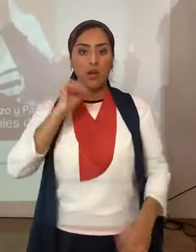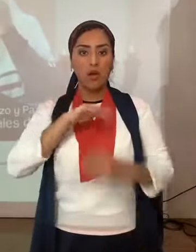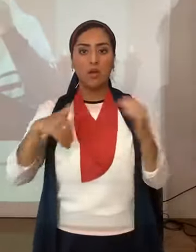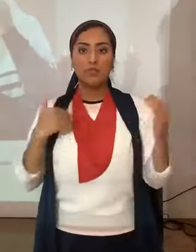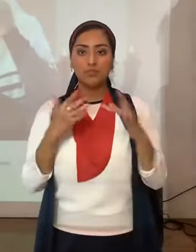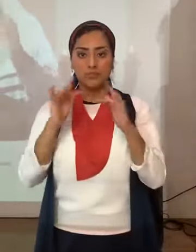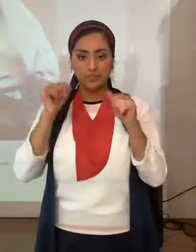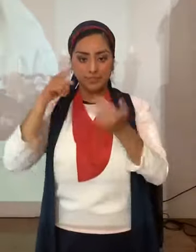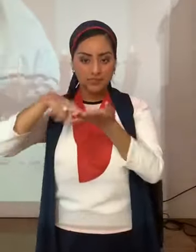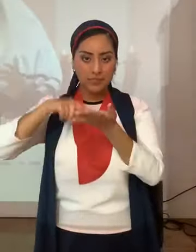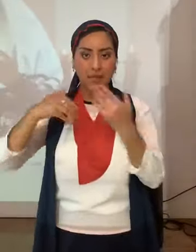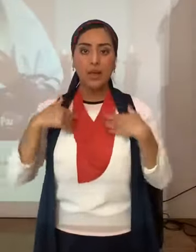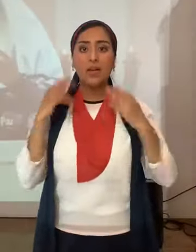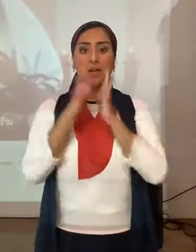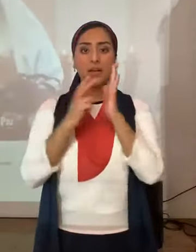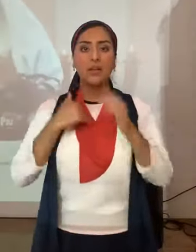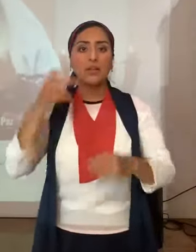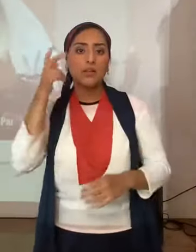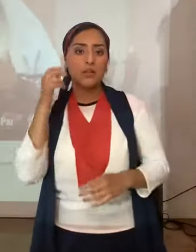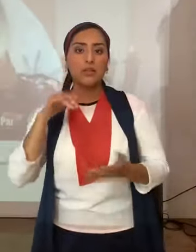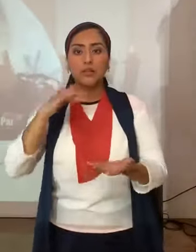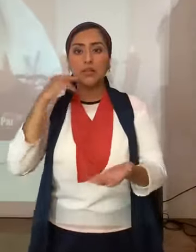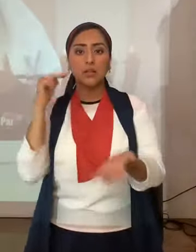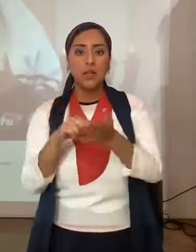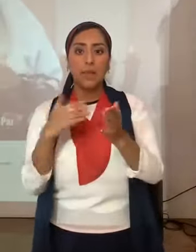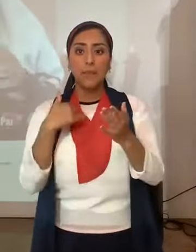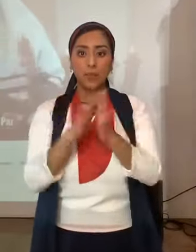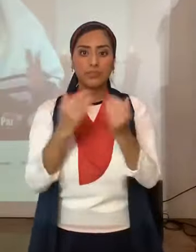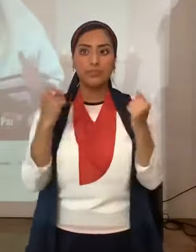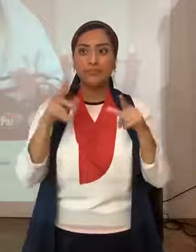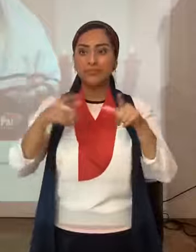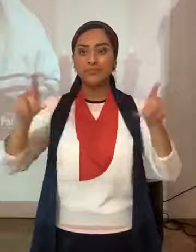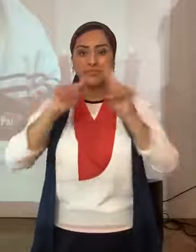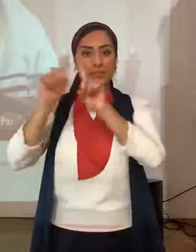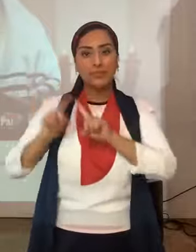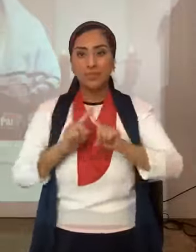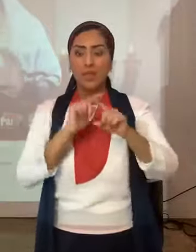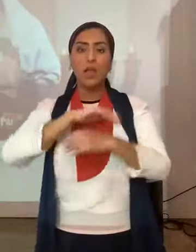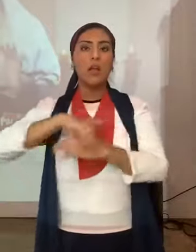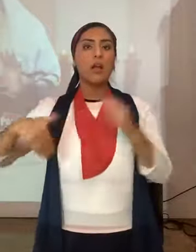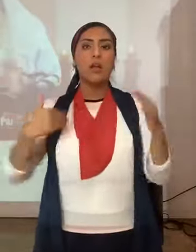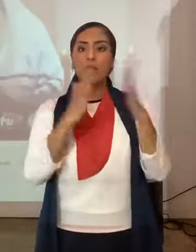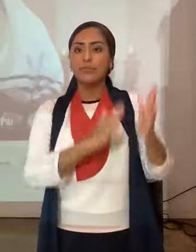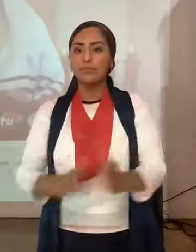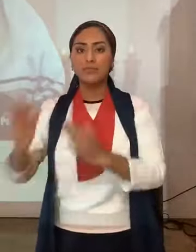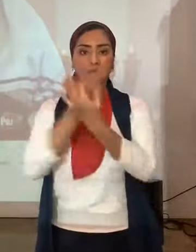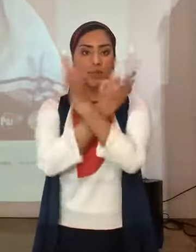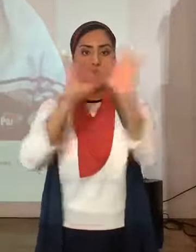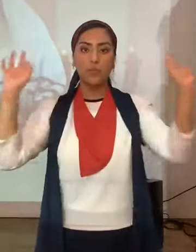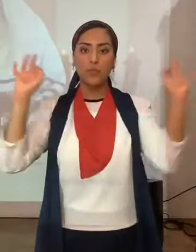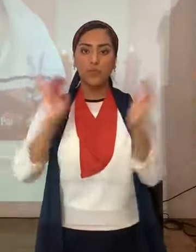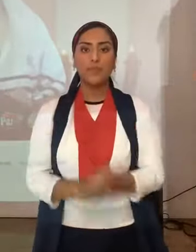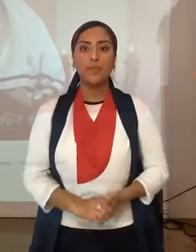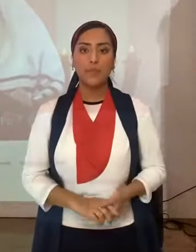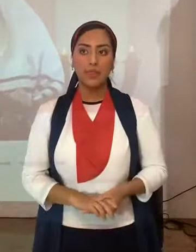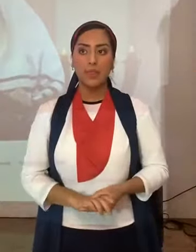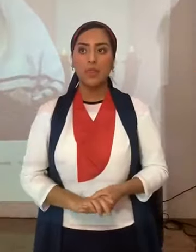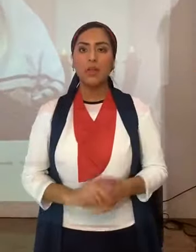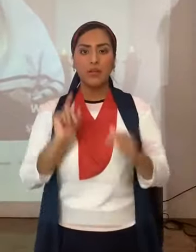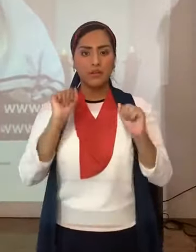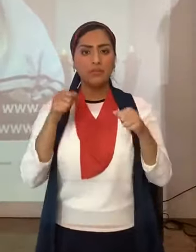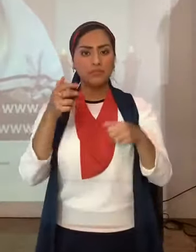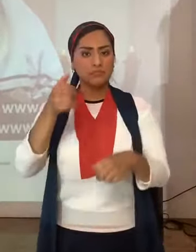usted consultar. Hay videos, audios, apuntes, libros en varios idiomas. Todo el material es gratuito.